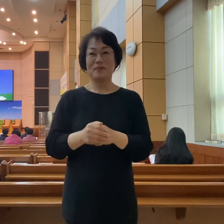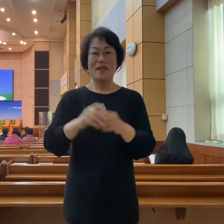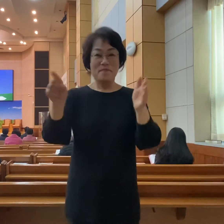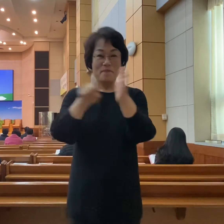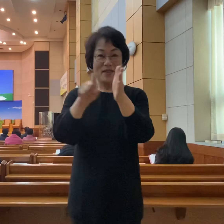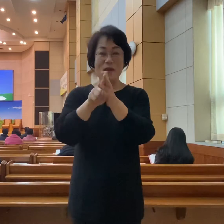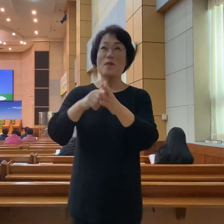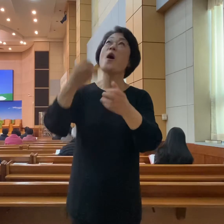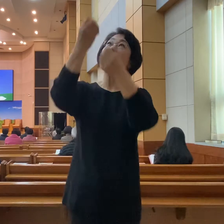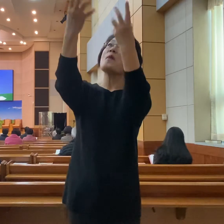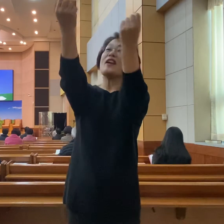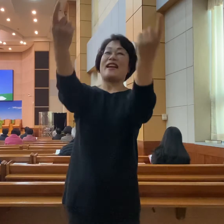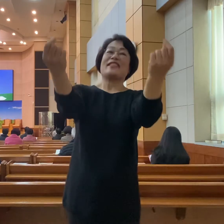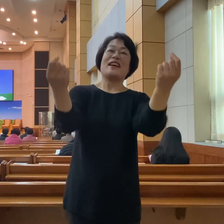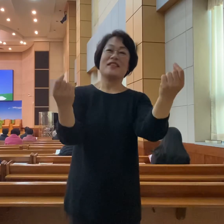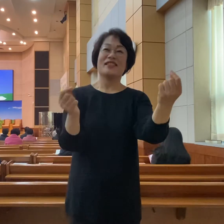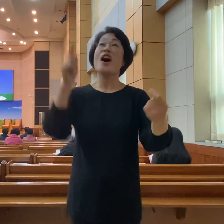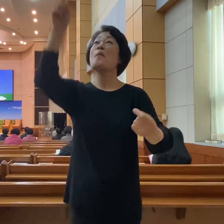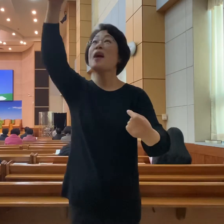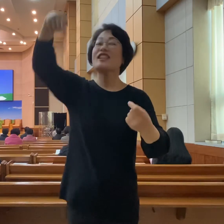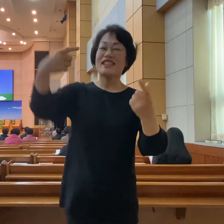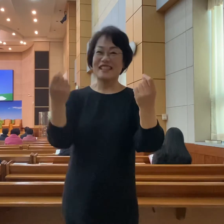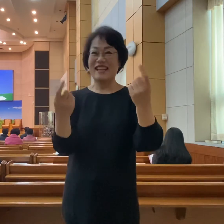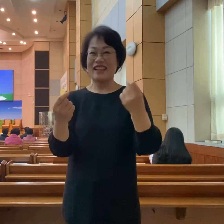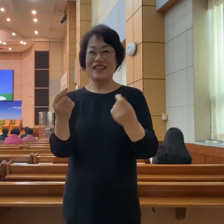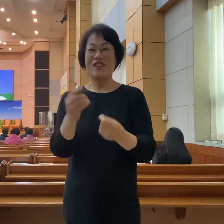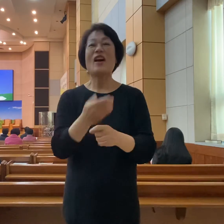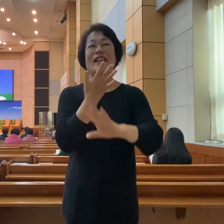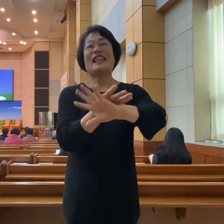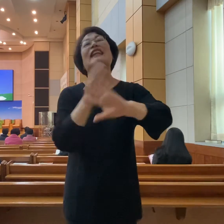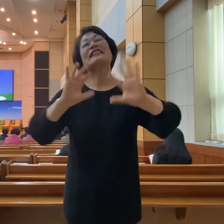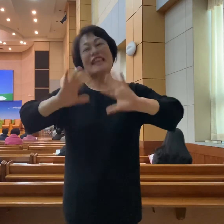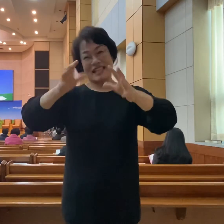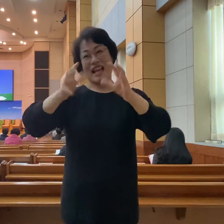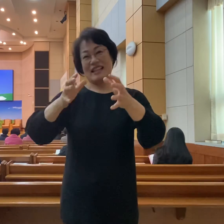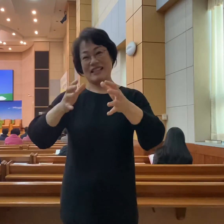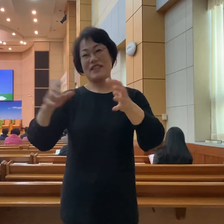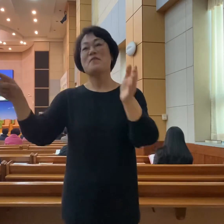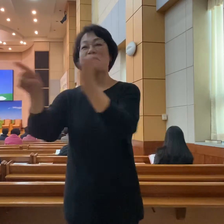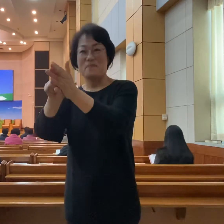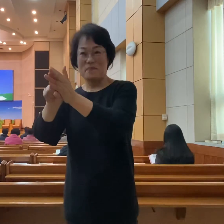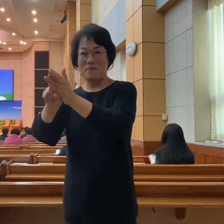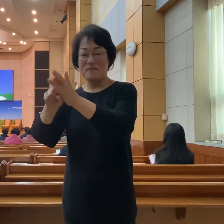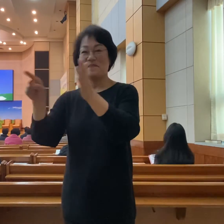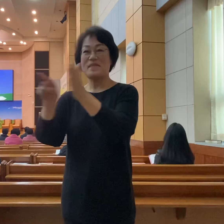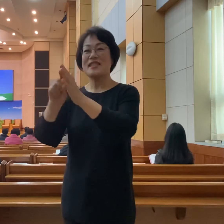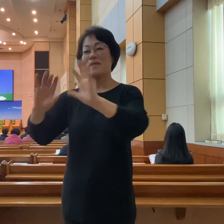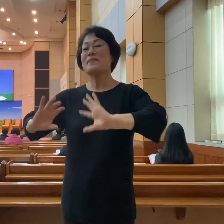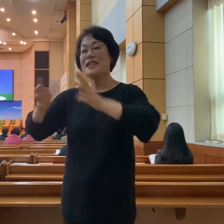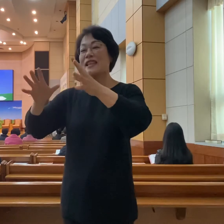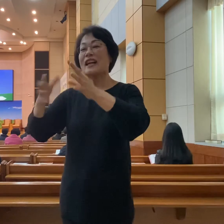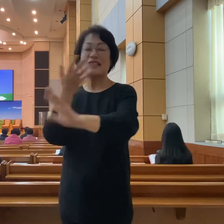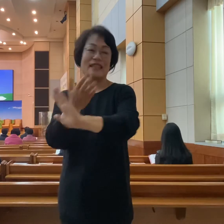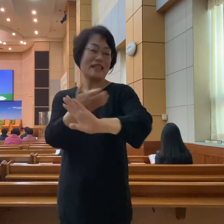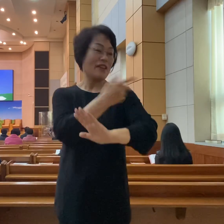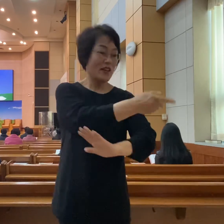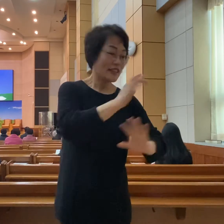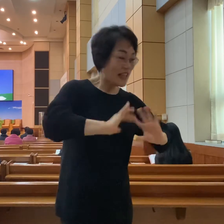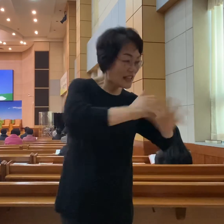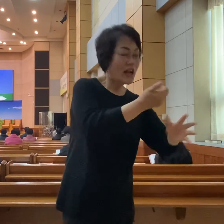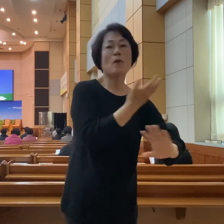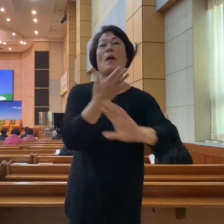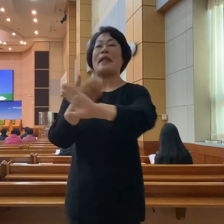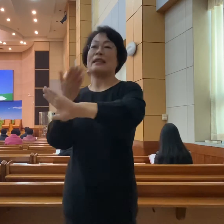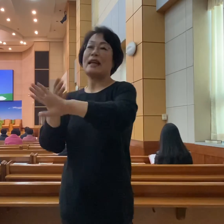세계가 별천지고, 이 신앙의 세계보다 더 놀라운 은혜의 세계, 복된 세계가 없다는